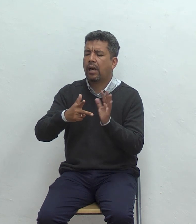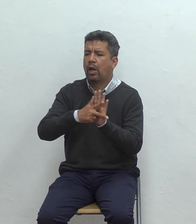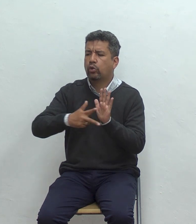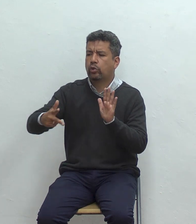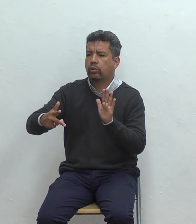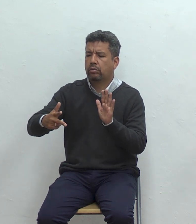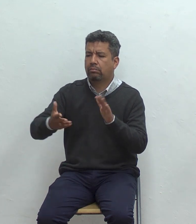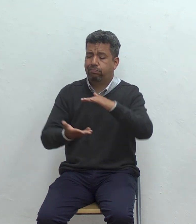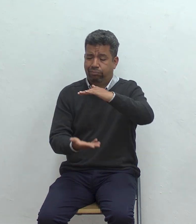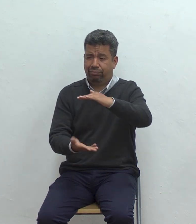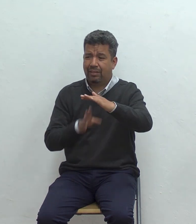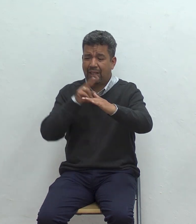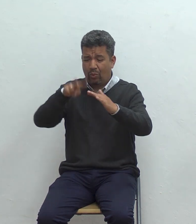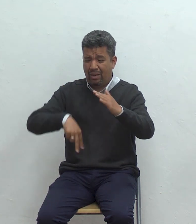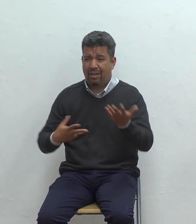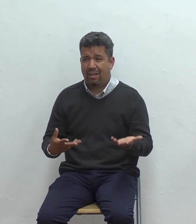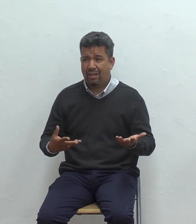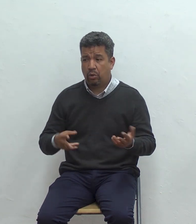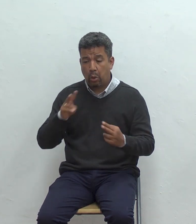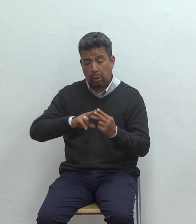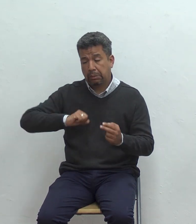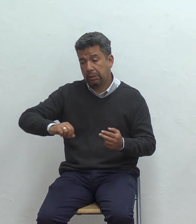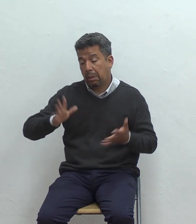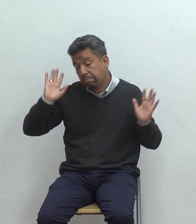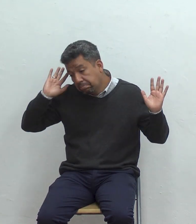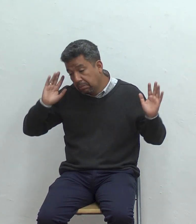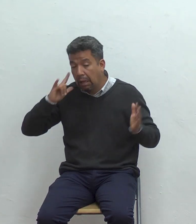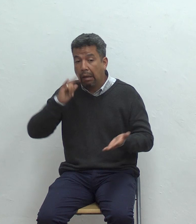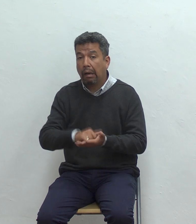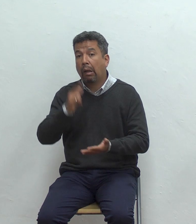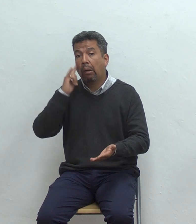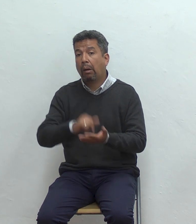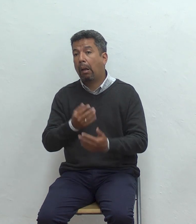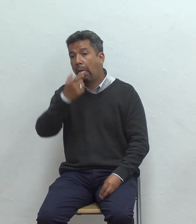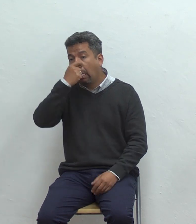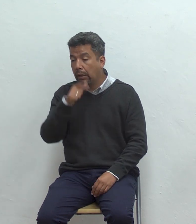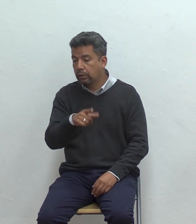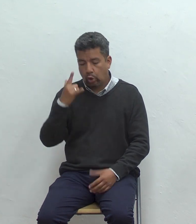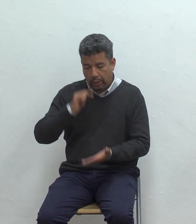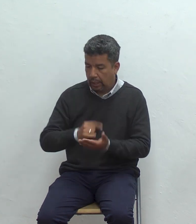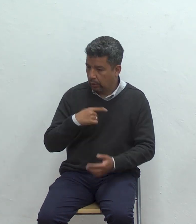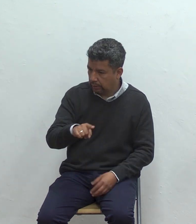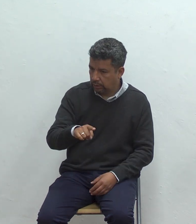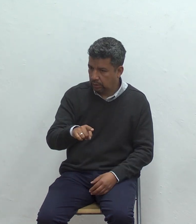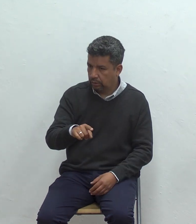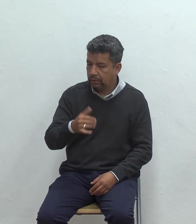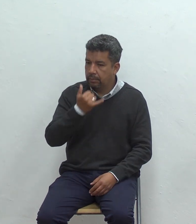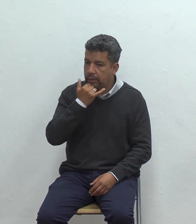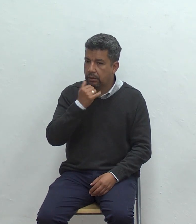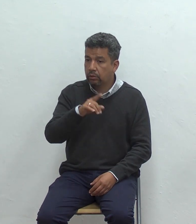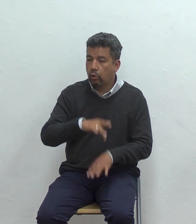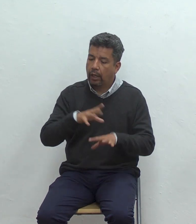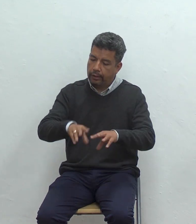es un mamotreto que quién se lo lee. Entonces, usted no conoce sus derechos. Listo, yo creo. No, no crea. No lo cree. Lo que pasa es que le